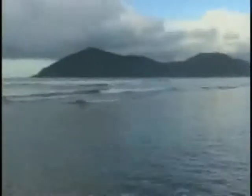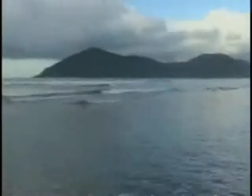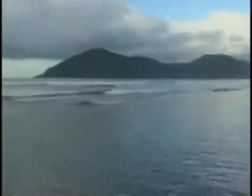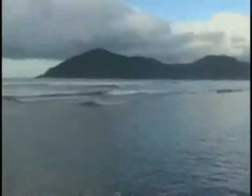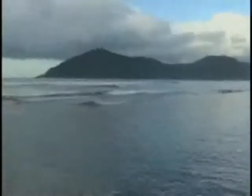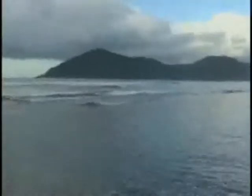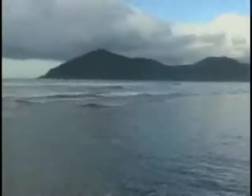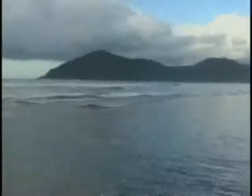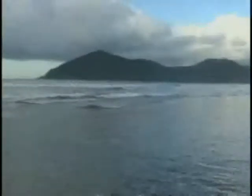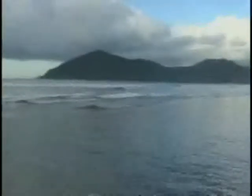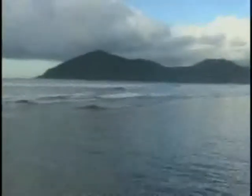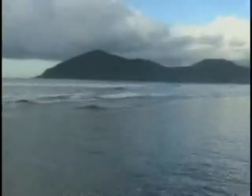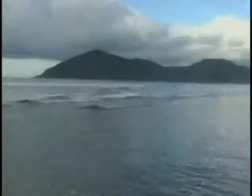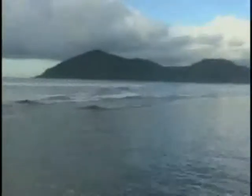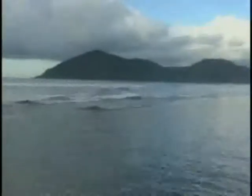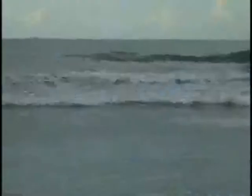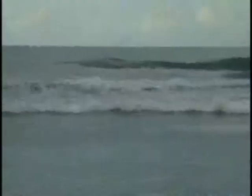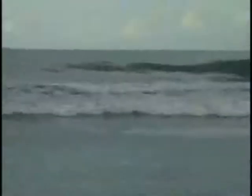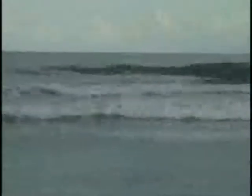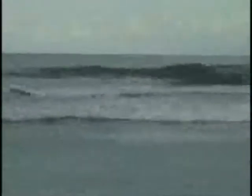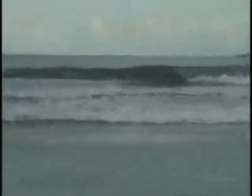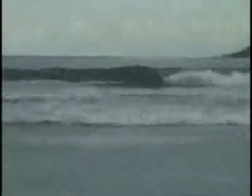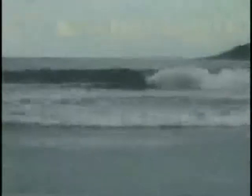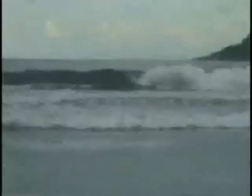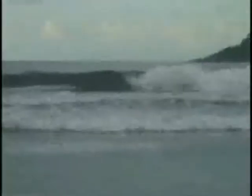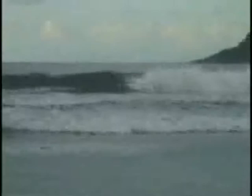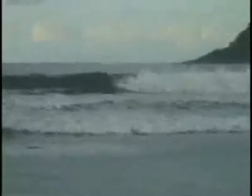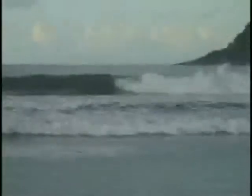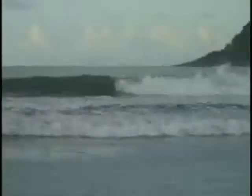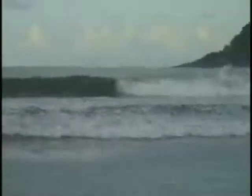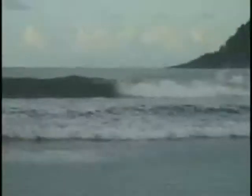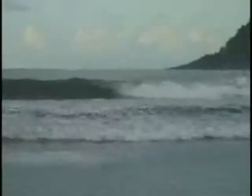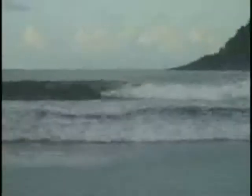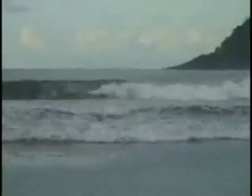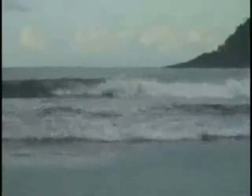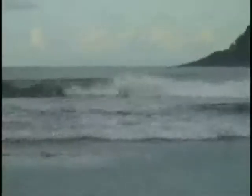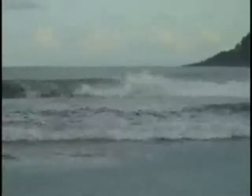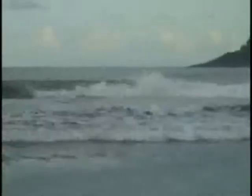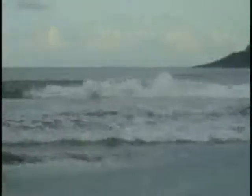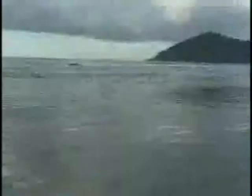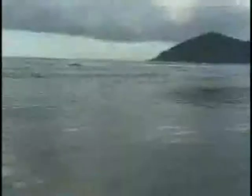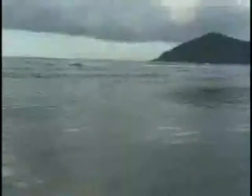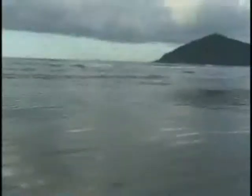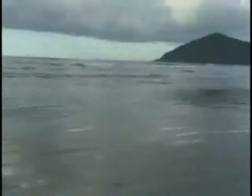ordenar esse controle maligno, esses pensamentos e sentimentos contrários,